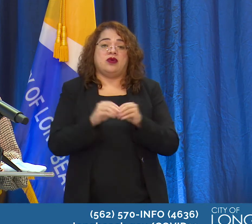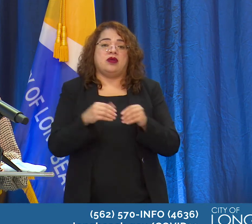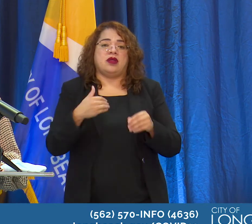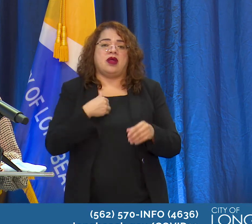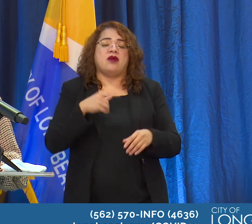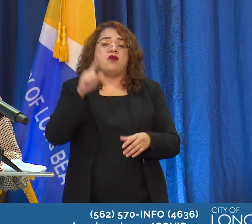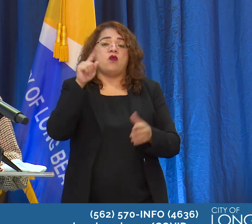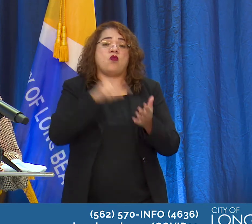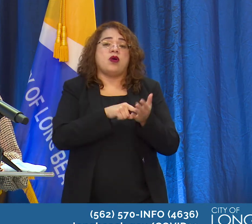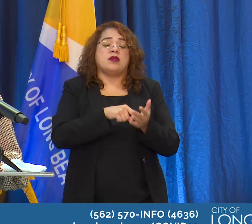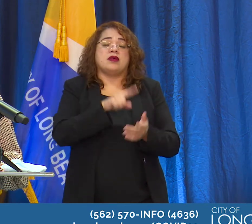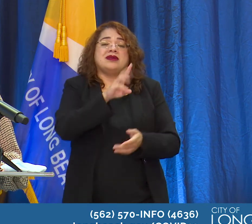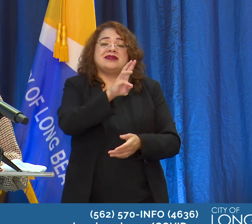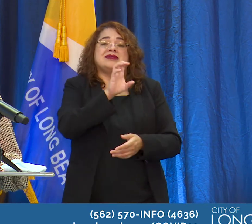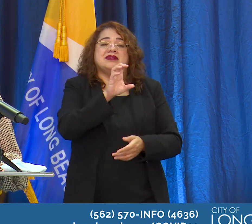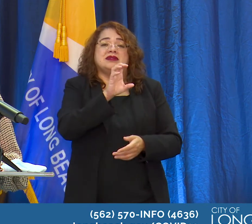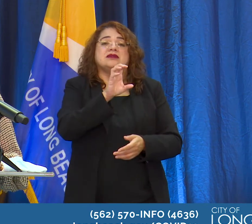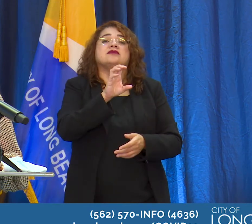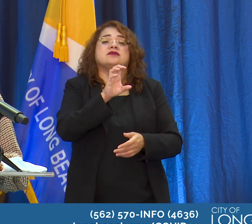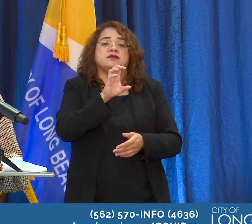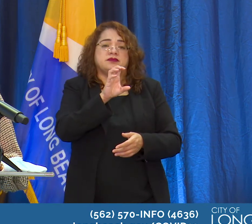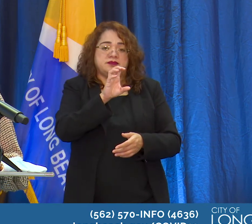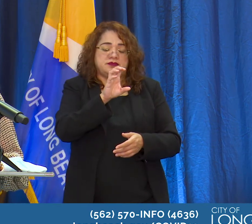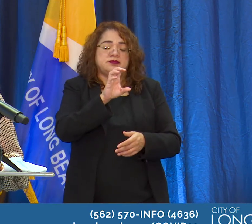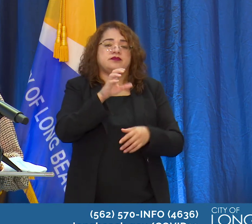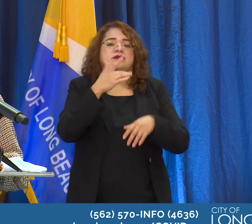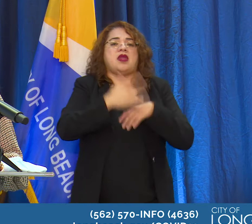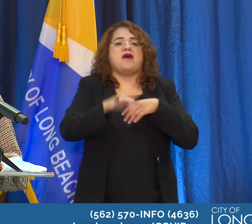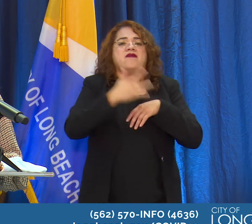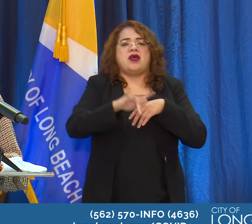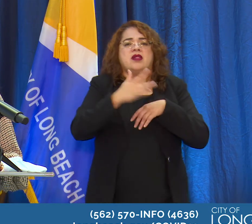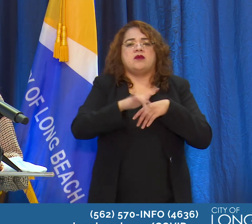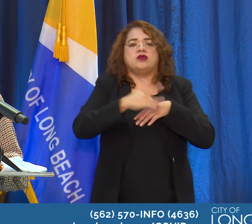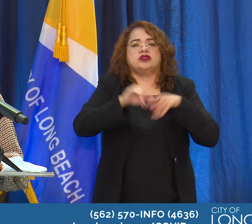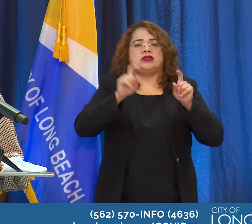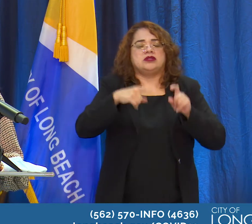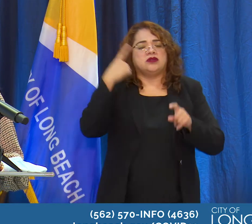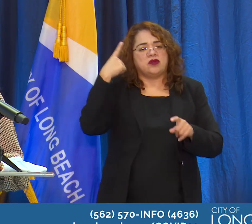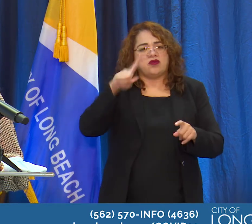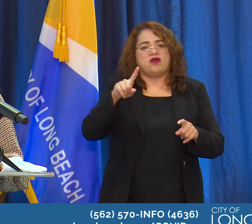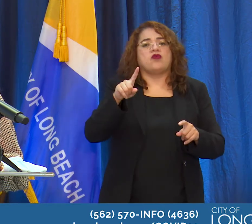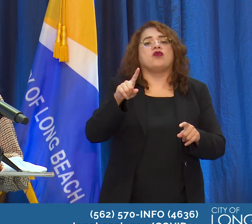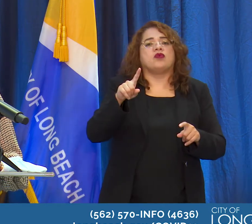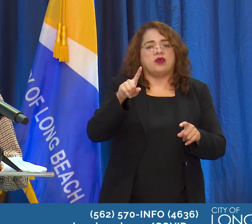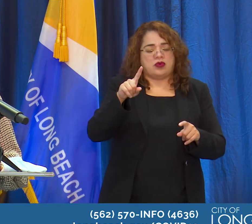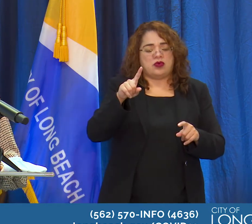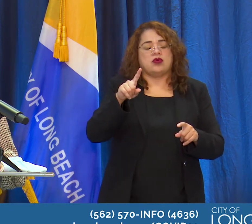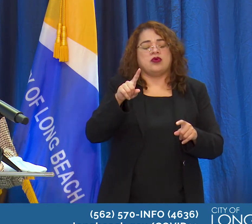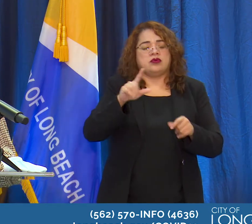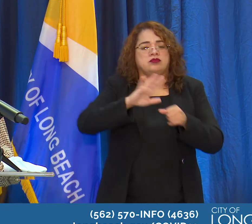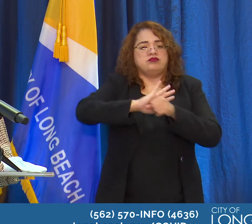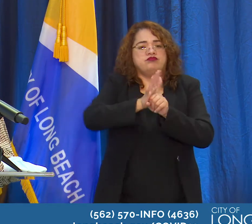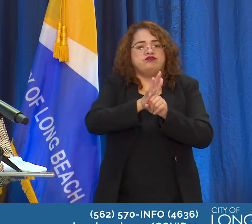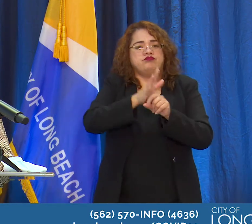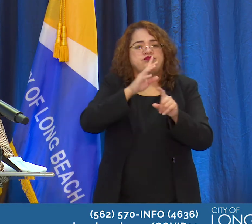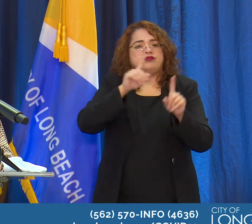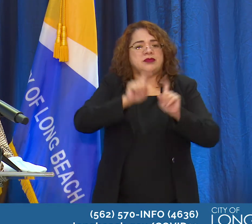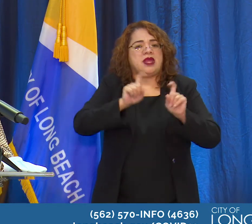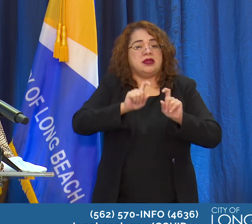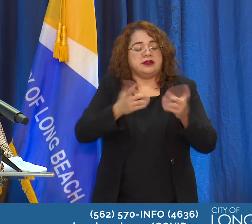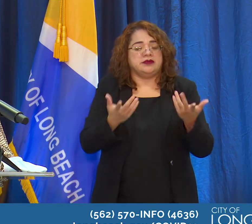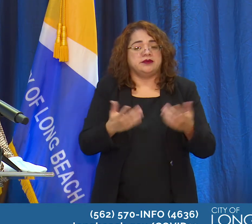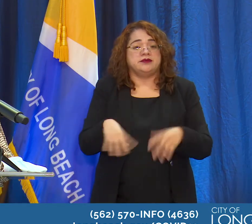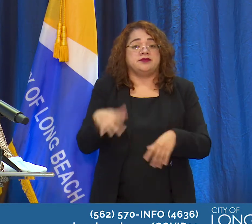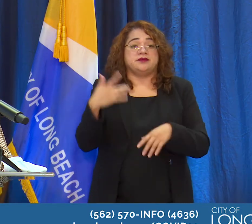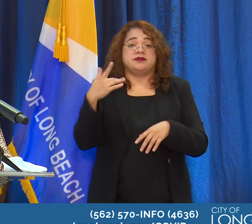de 1,600 pruebas disponibles diarias para COVID-19. Las pruebas gratuitas